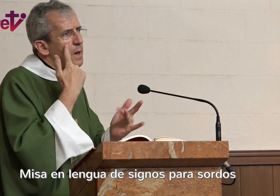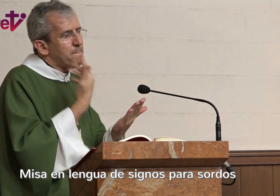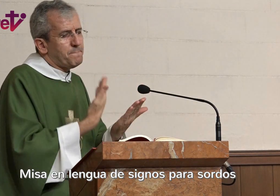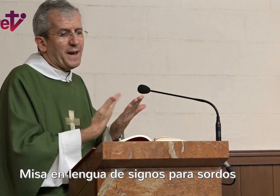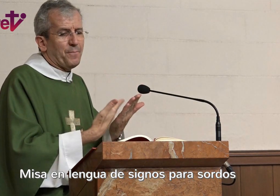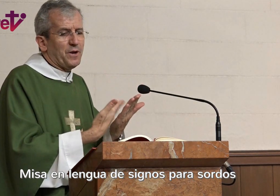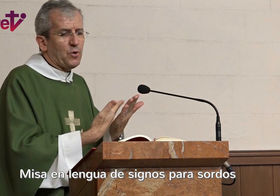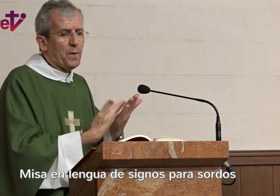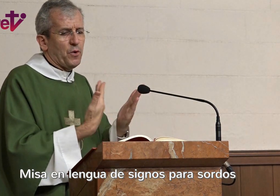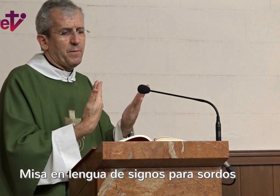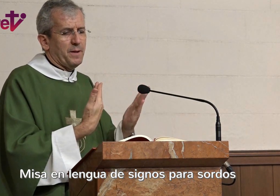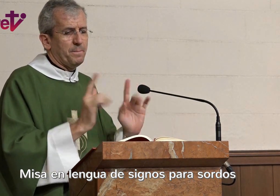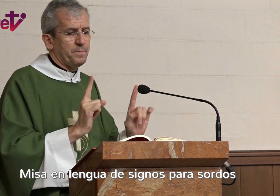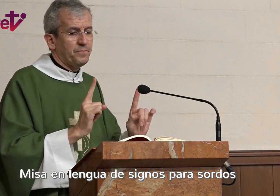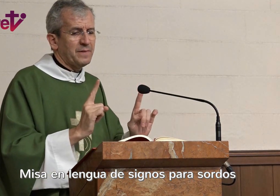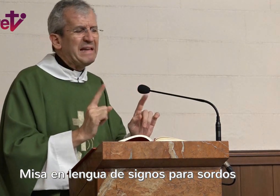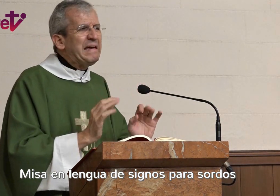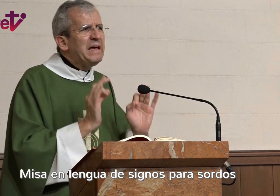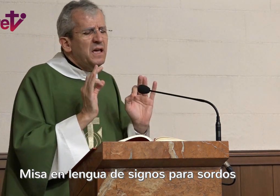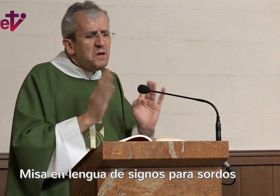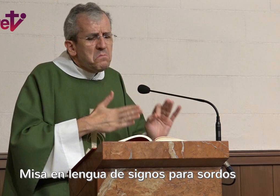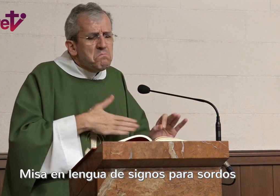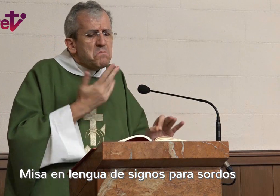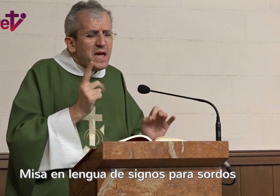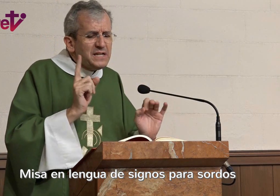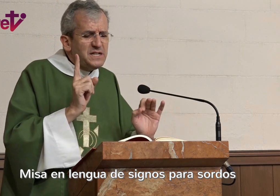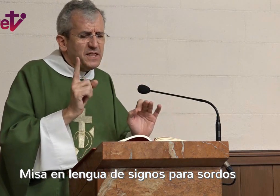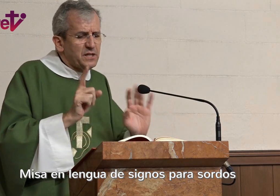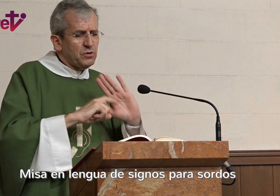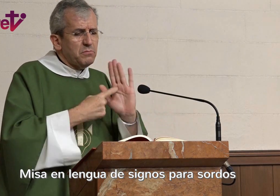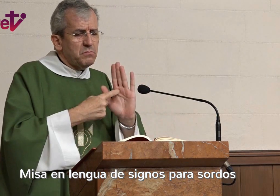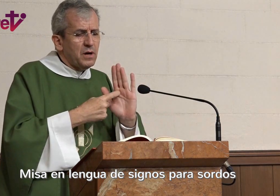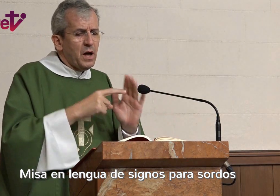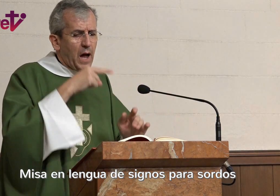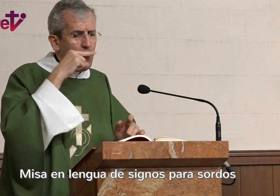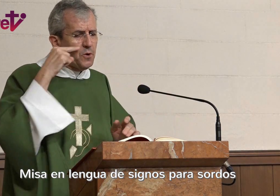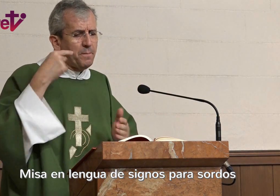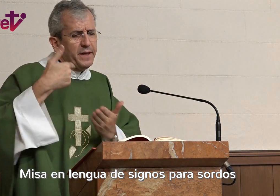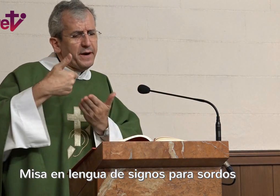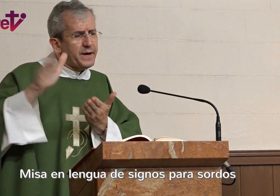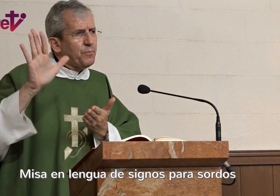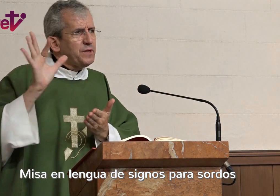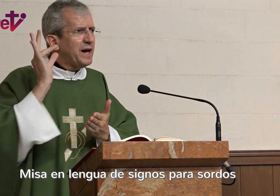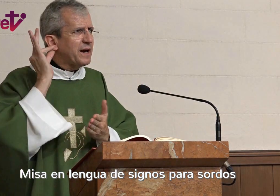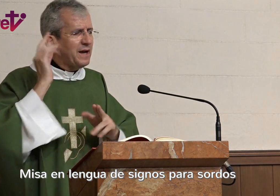para ponerlo a prueba ¿Es lícito a un hombre repudiar